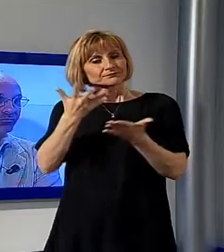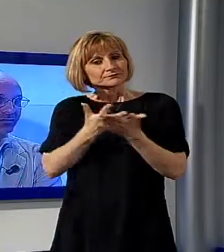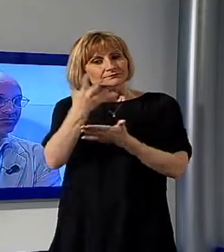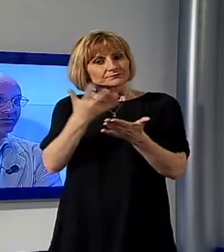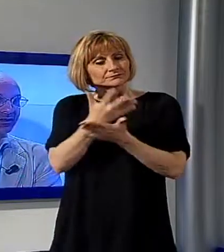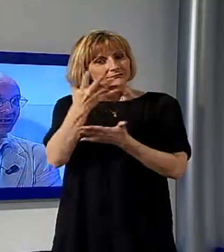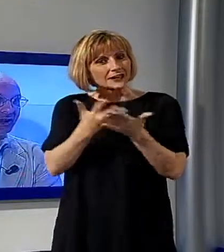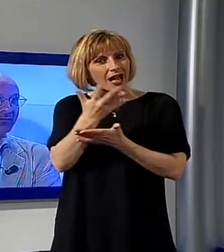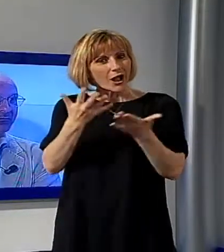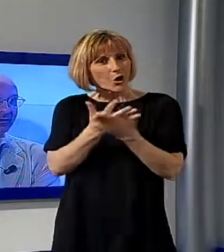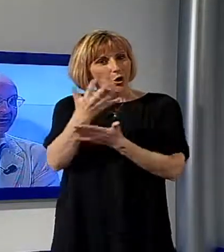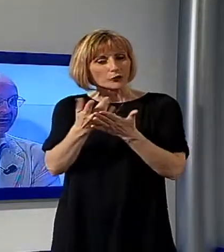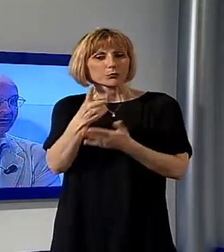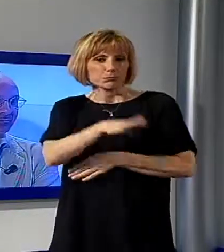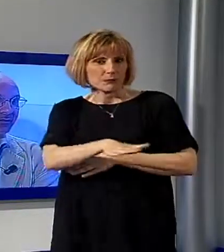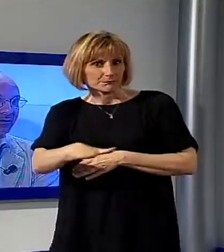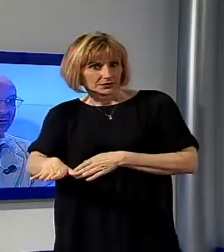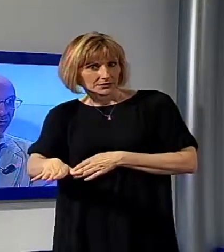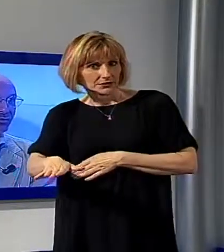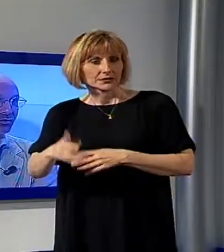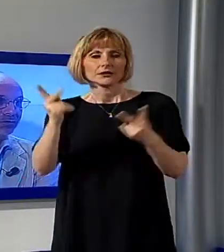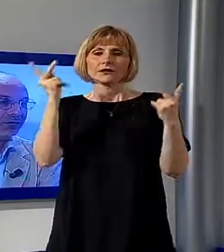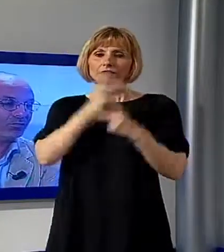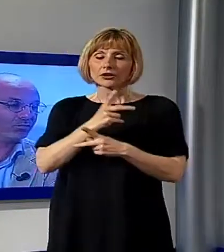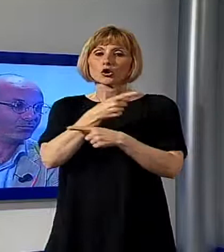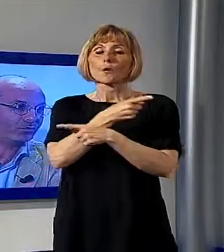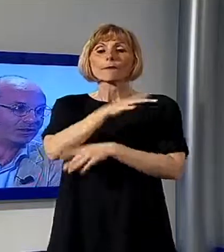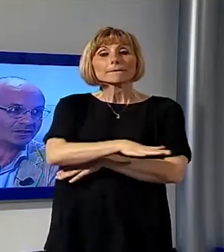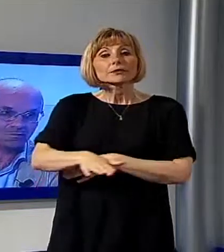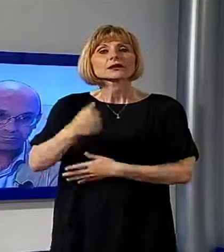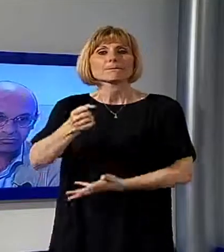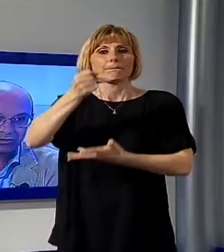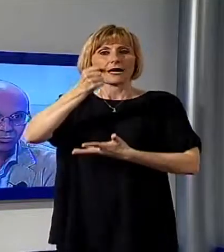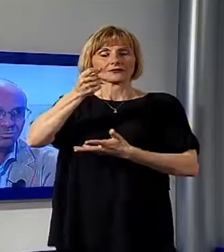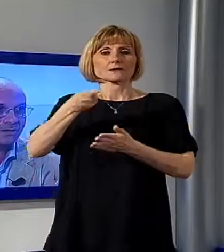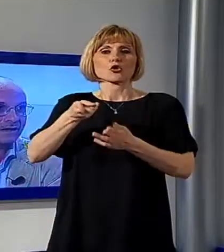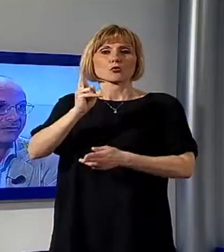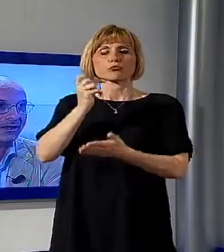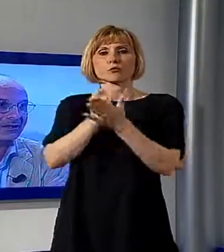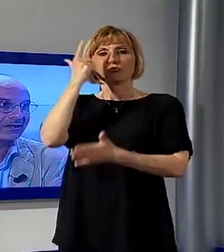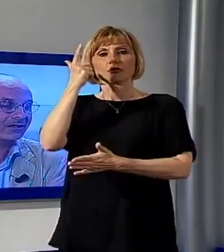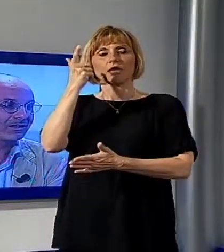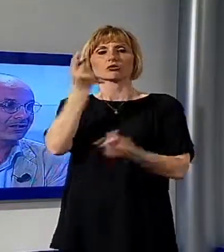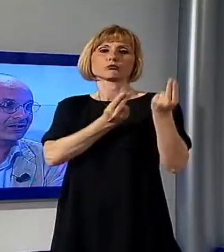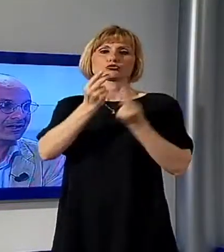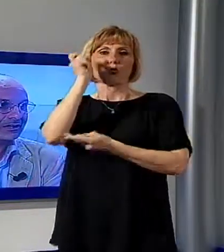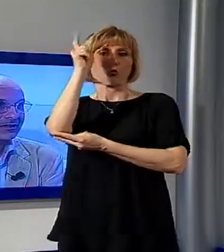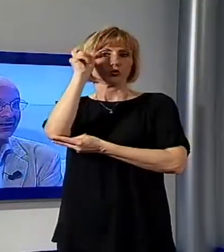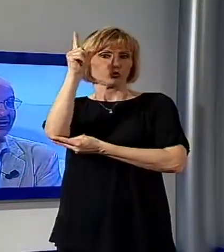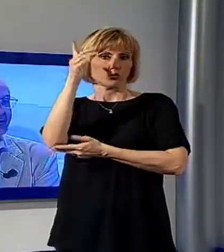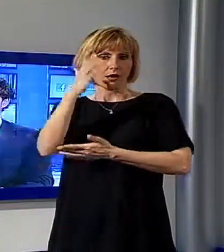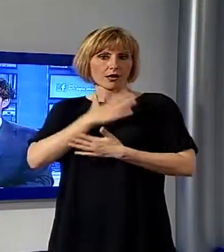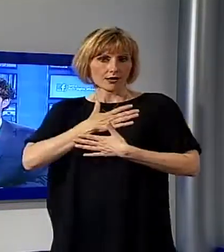opere più famose ai bambini. Perché veramente loro sono il patrimonio più importante e un progetto culturale parte da lì.